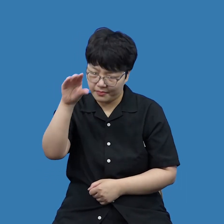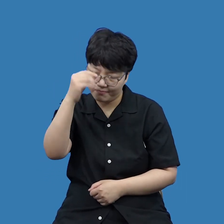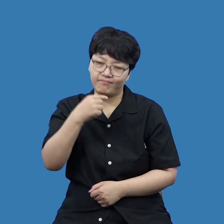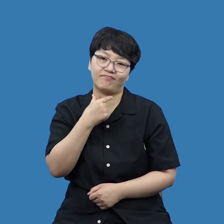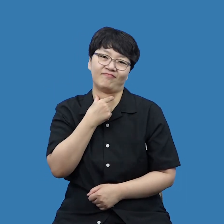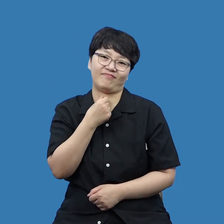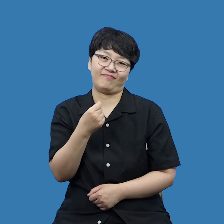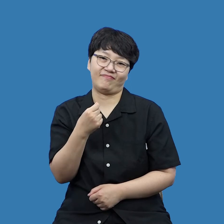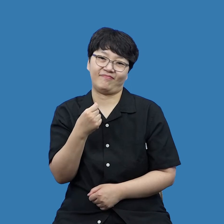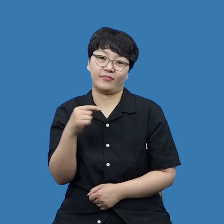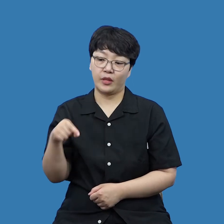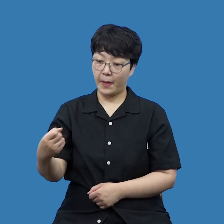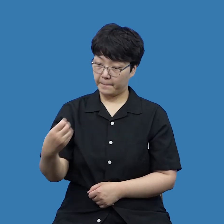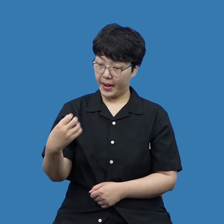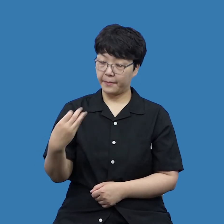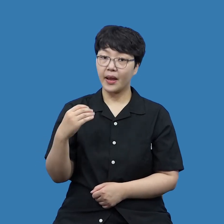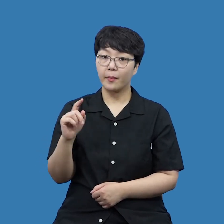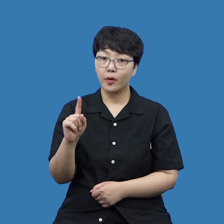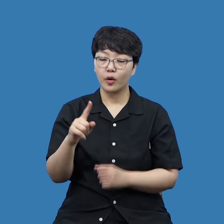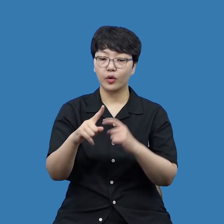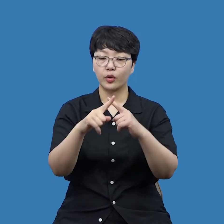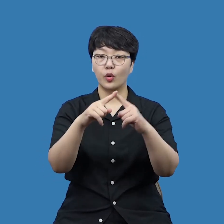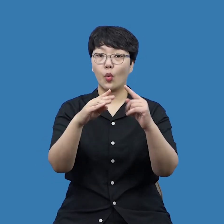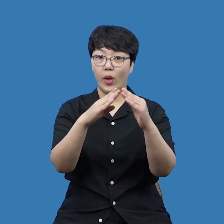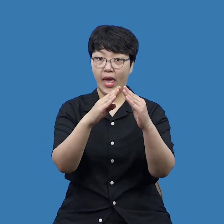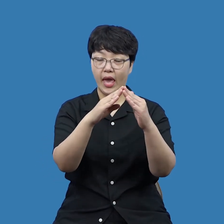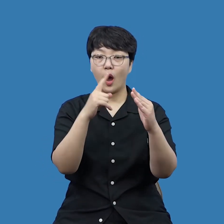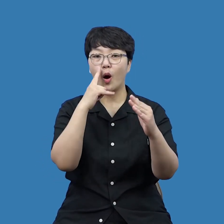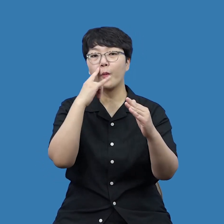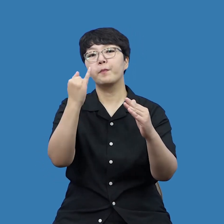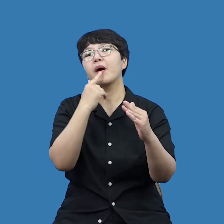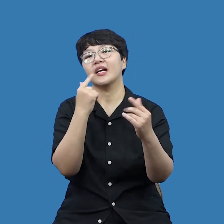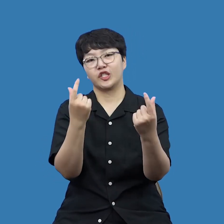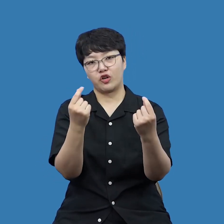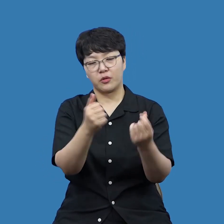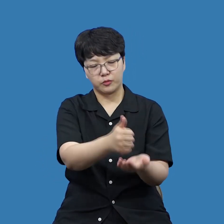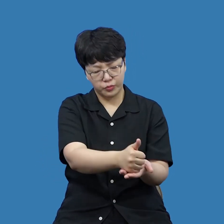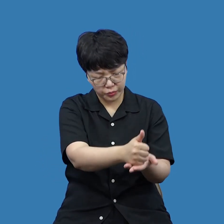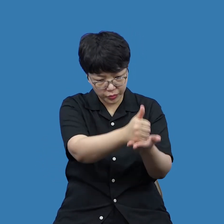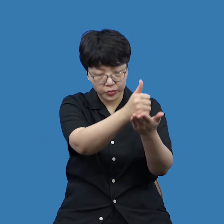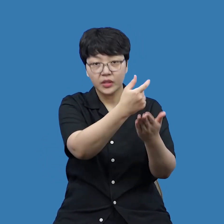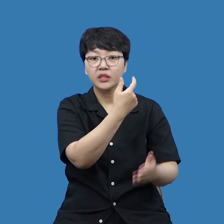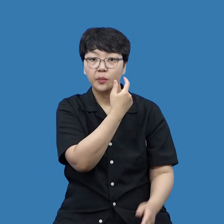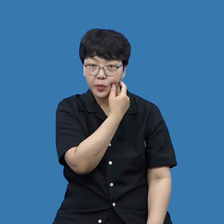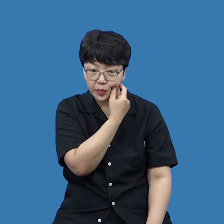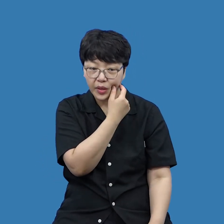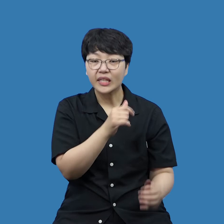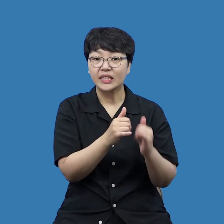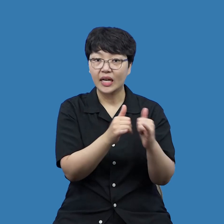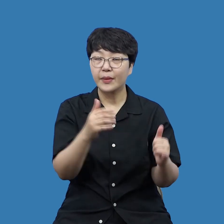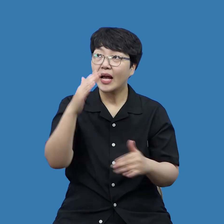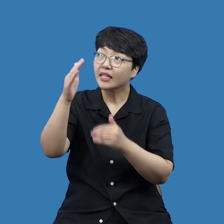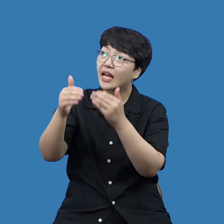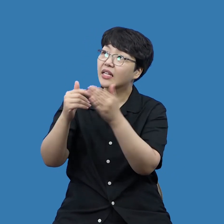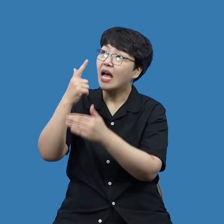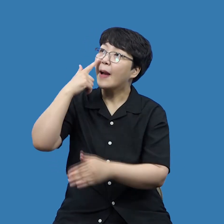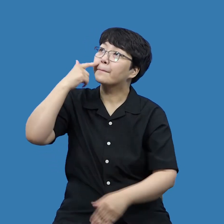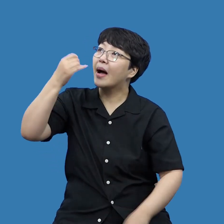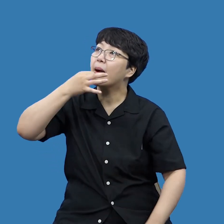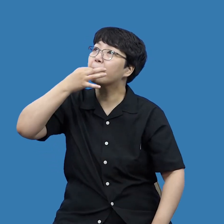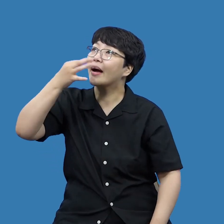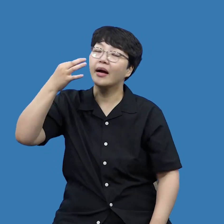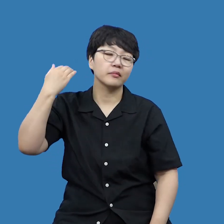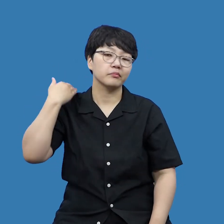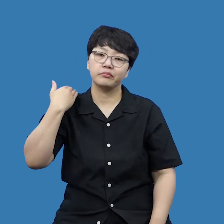고백이에요. 교회를 어머니처럼 섬기지 못하는 사람은 하나님을 아버지로 부를 자격이 없다.